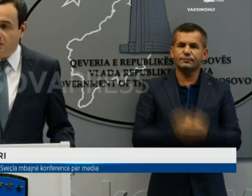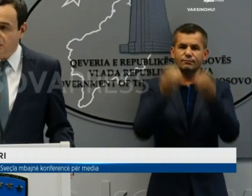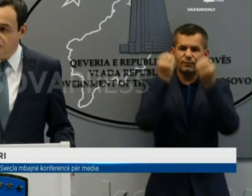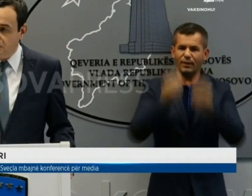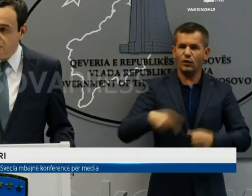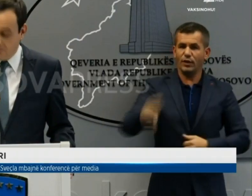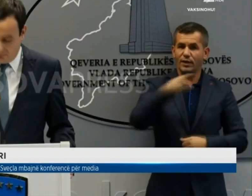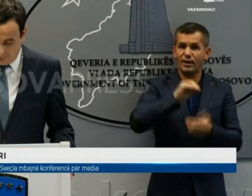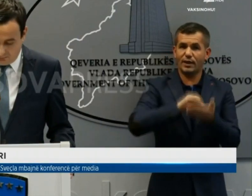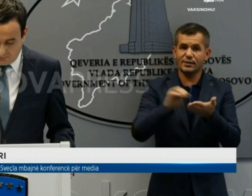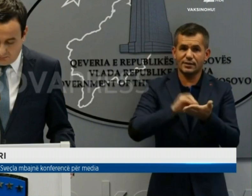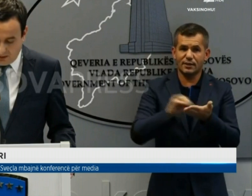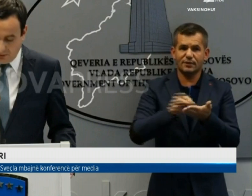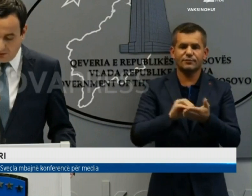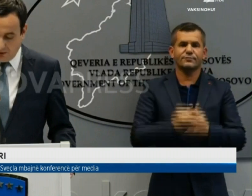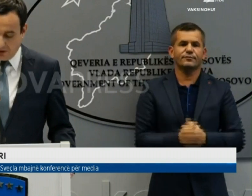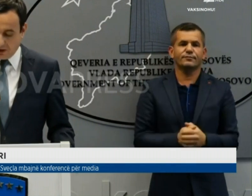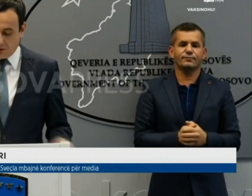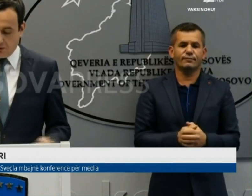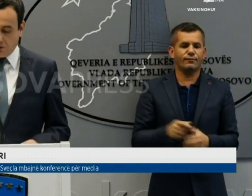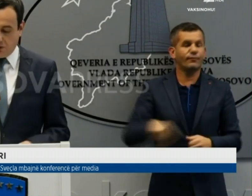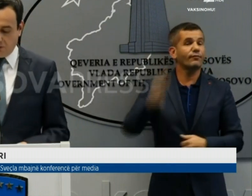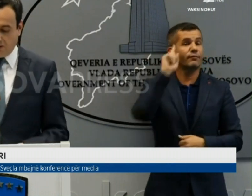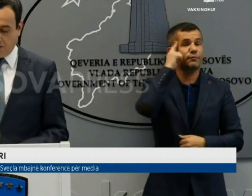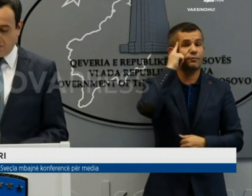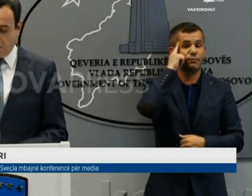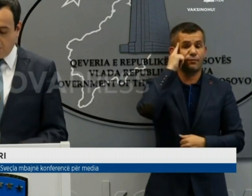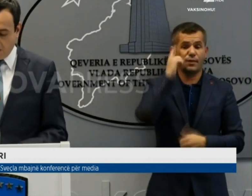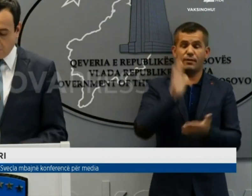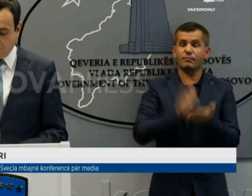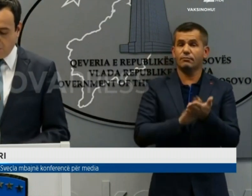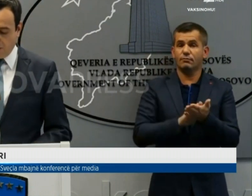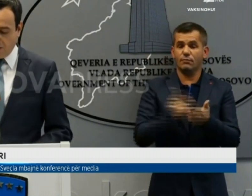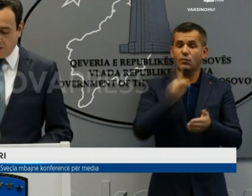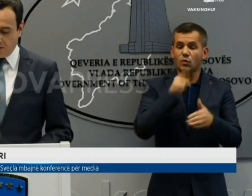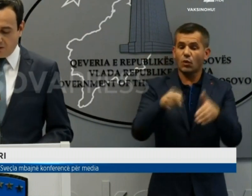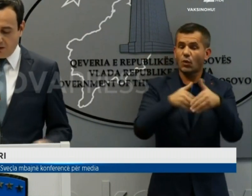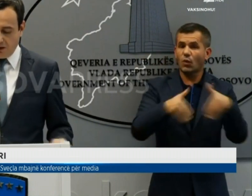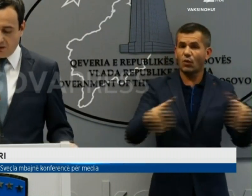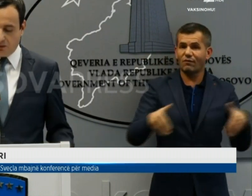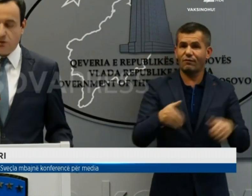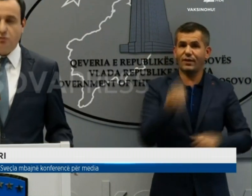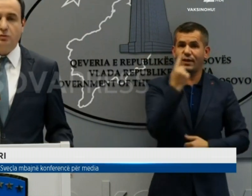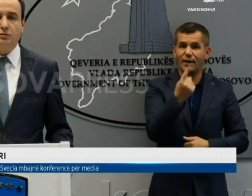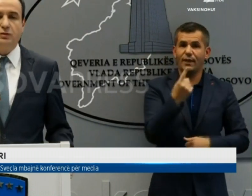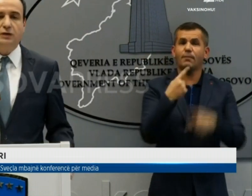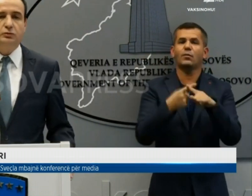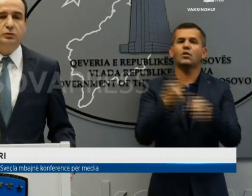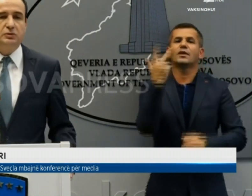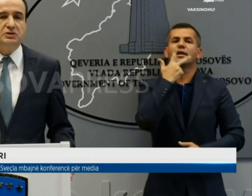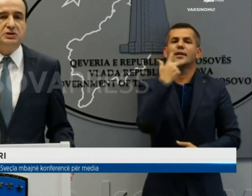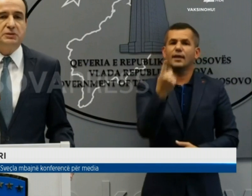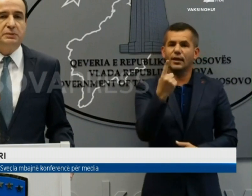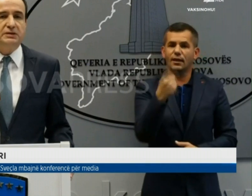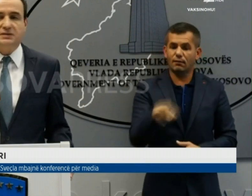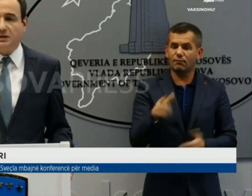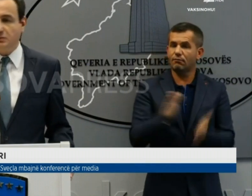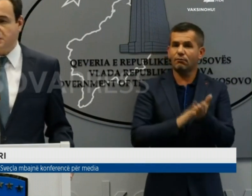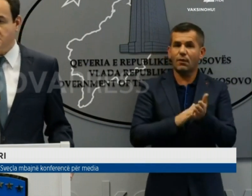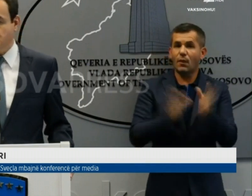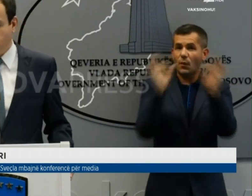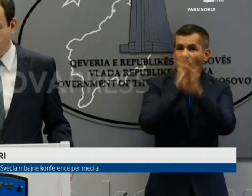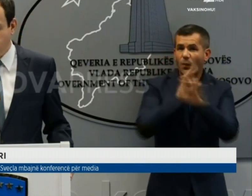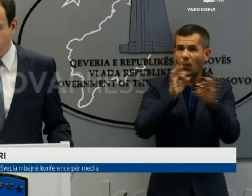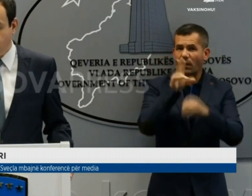Të nderuar gazetar, para me ndoni se çka do të ngjonte me pikat kufitare 1-31, sikur aty të mos ishte policia